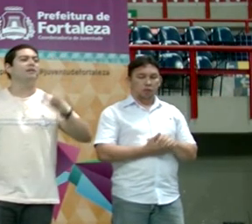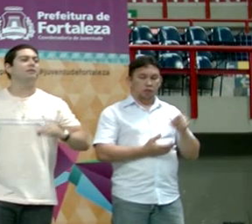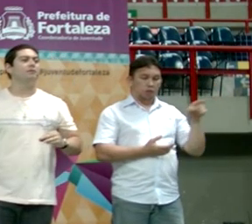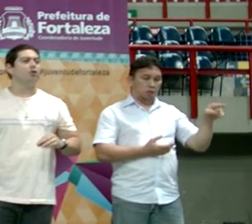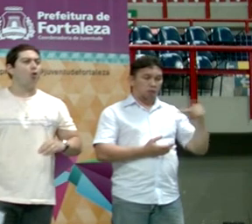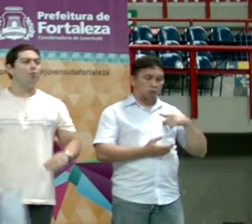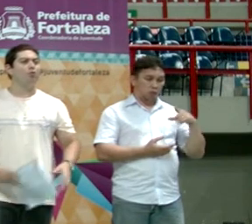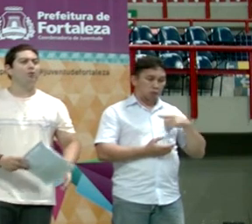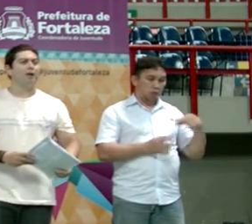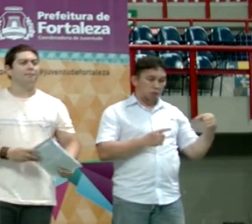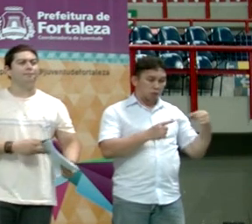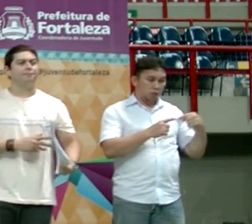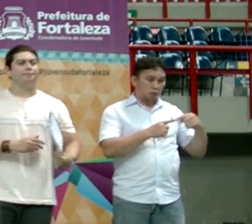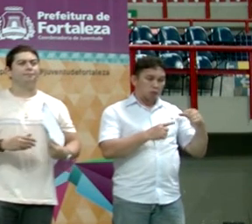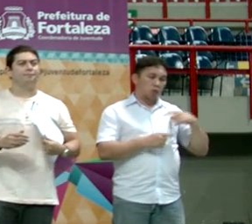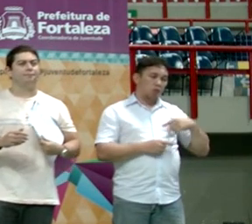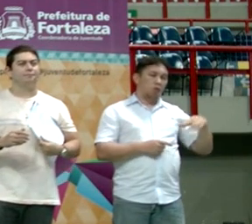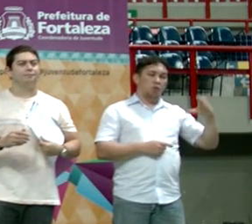Comuna